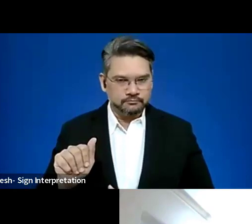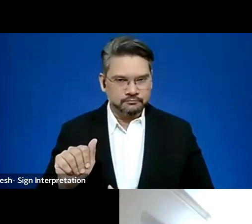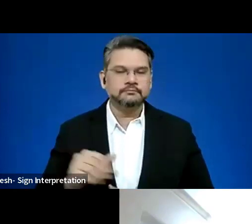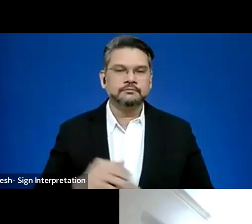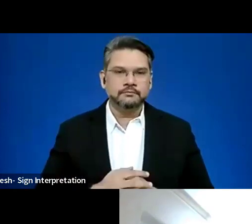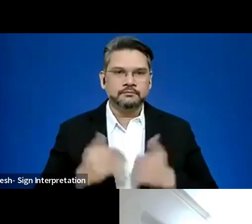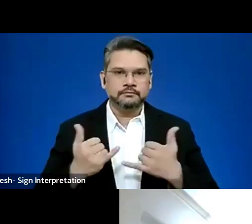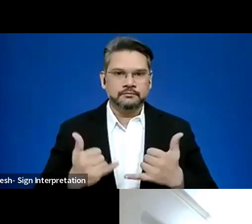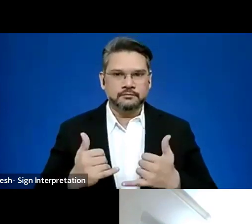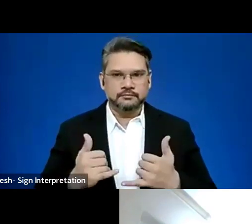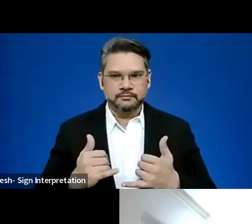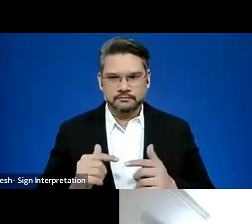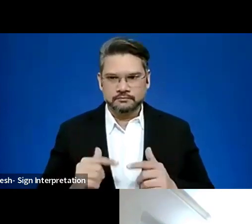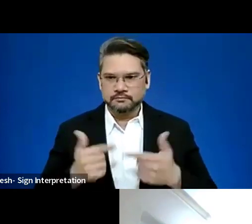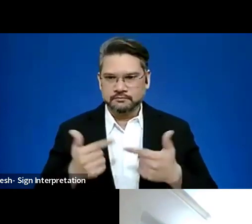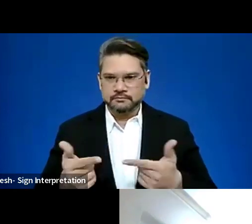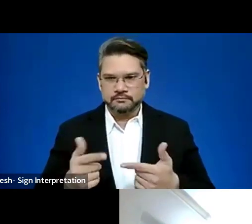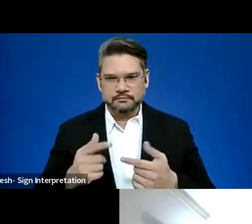谢谢马蒂卡。